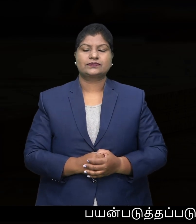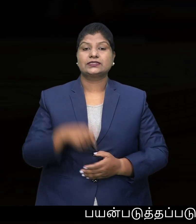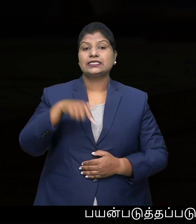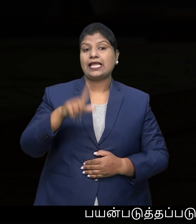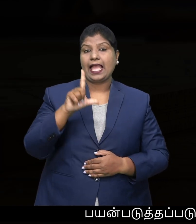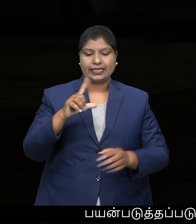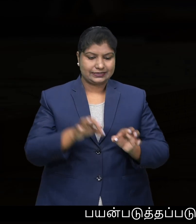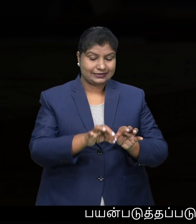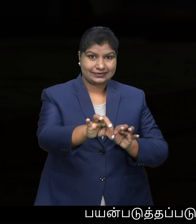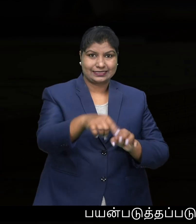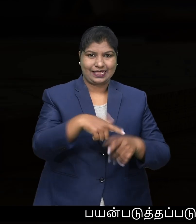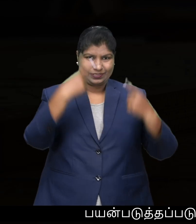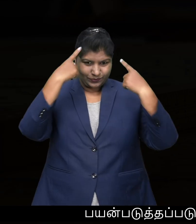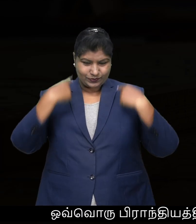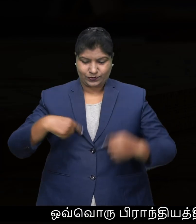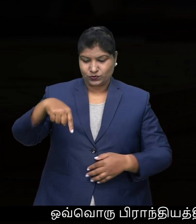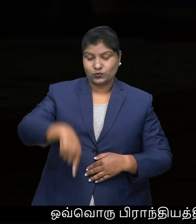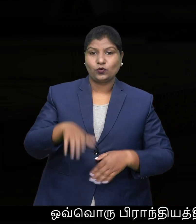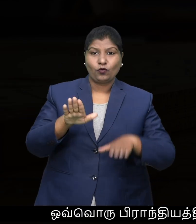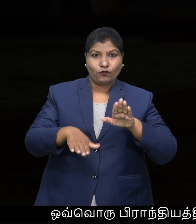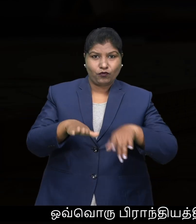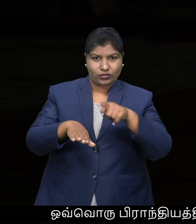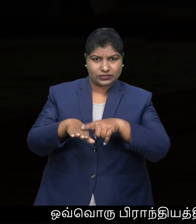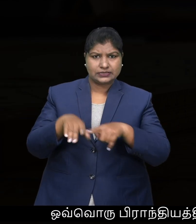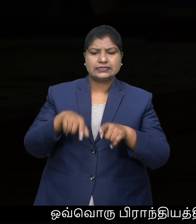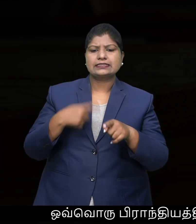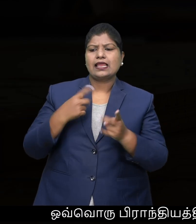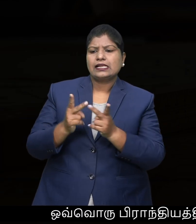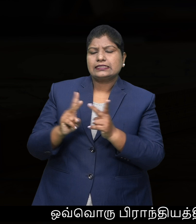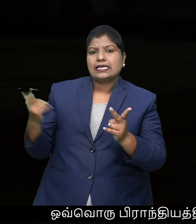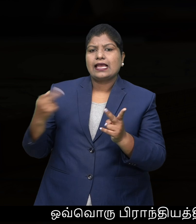பயன்படுத்தப்படும் பாதத்தின் நீளம் ஒவ்வொரு பிராந்தியத்திற்கும் சற்று மாறுபடும்.